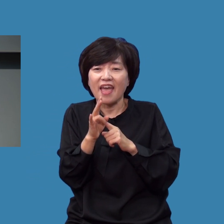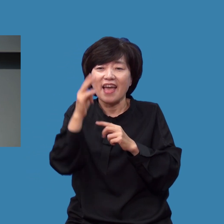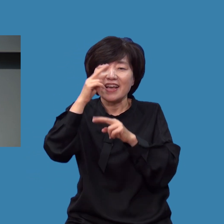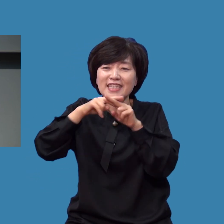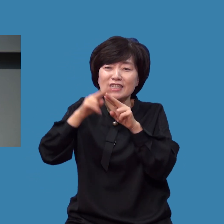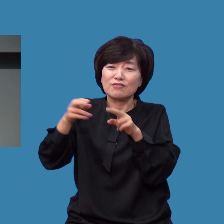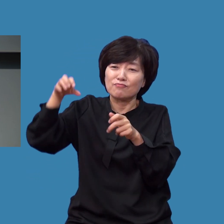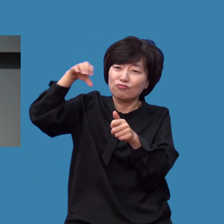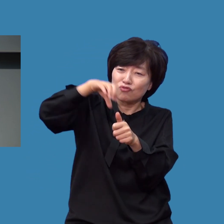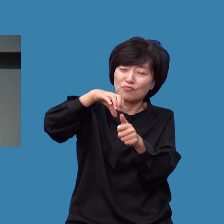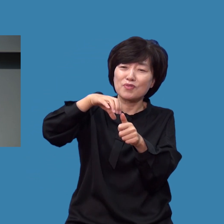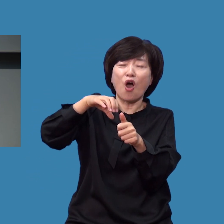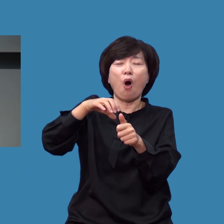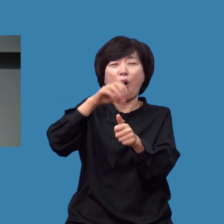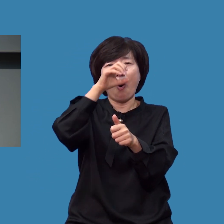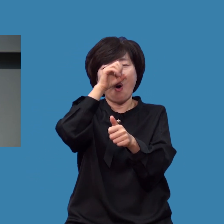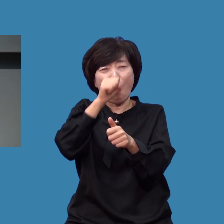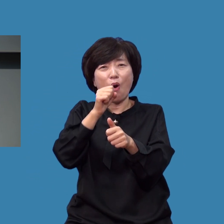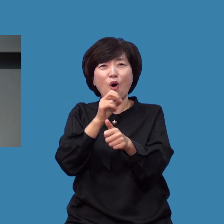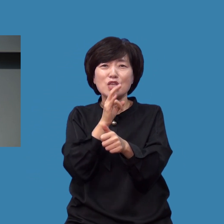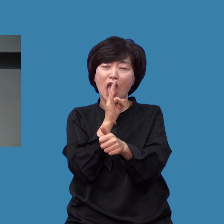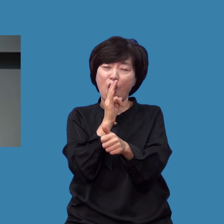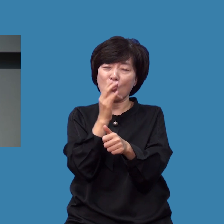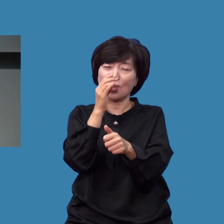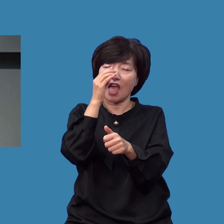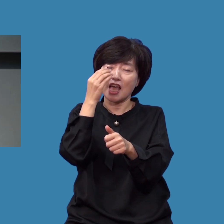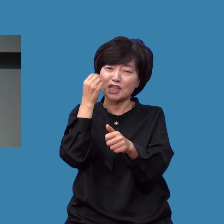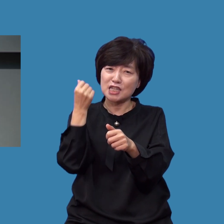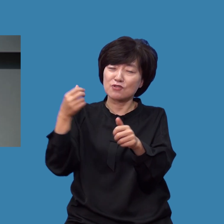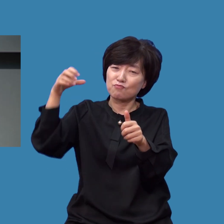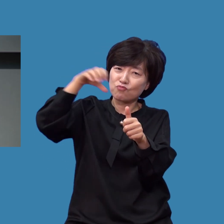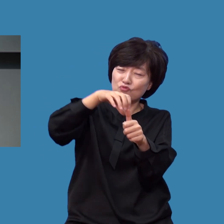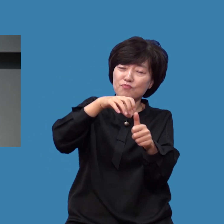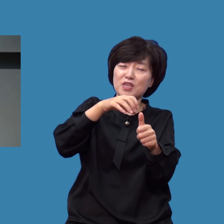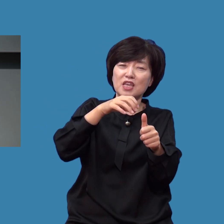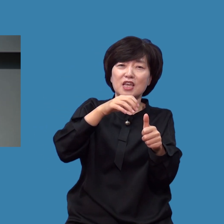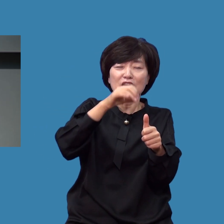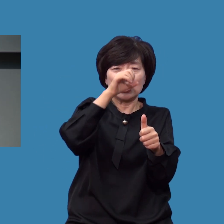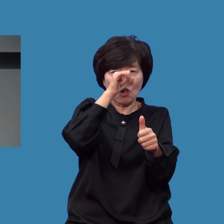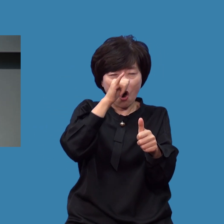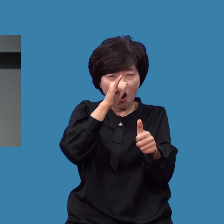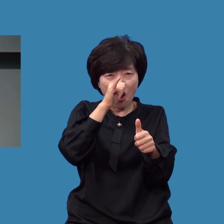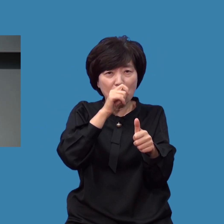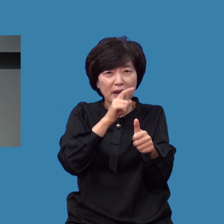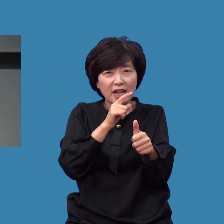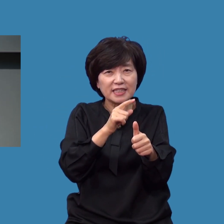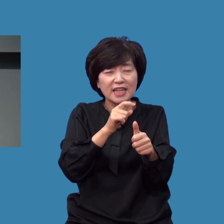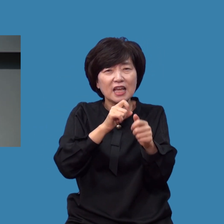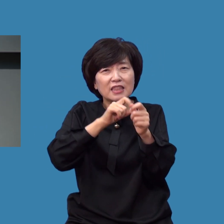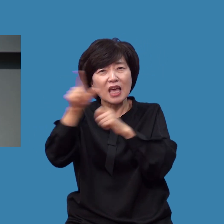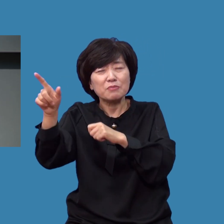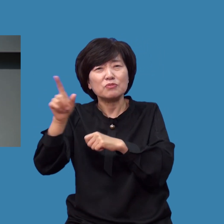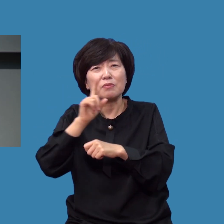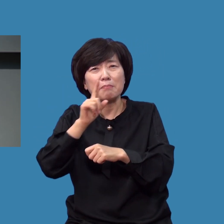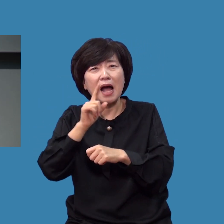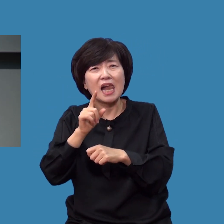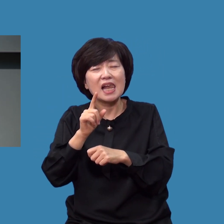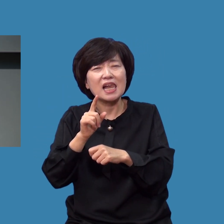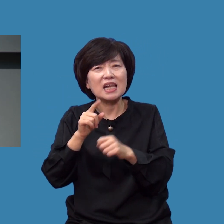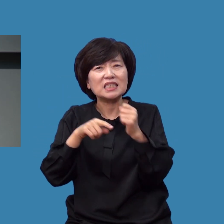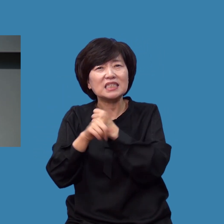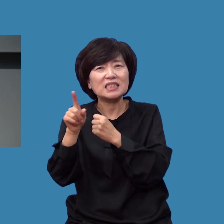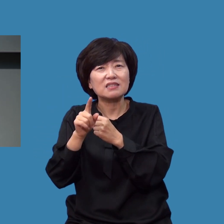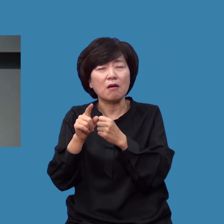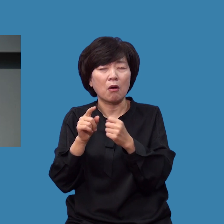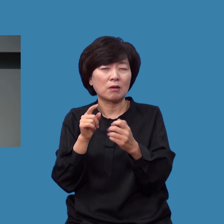얘기할 때 어떤 사람을 해서 그 사람은 예언의 기름 부으심이 참 강해 이렇게 얘기할 때 그 뜻이 대부분 뭐라고 오해를 하냐면 잘